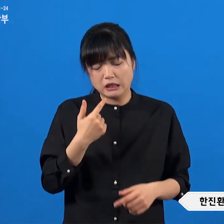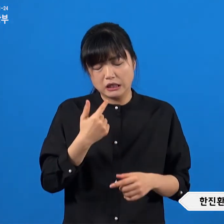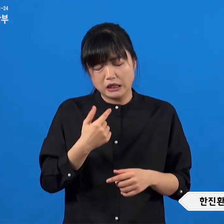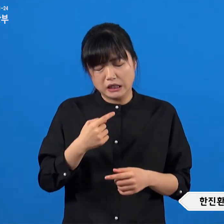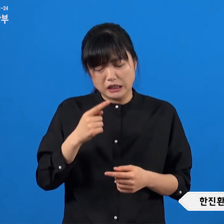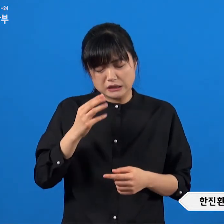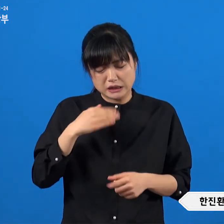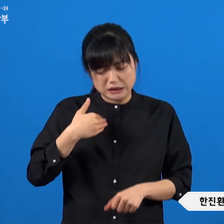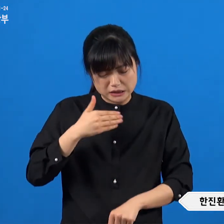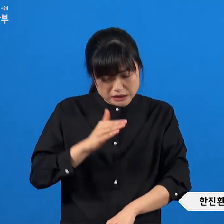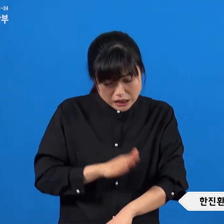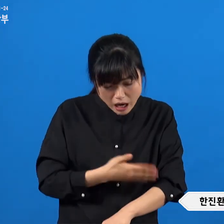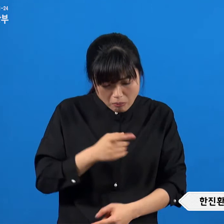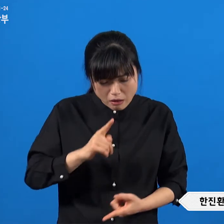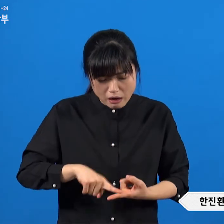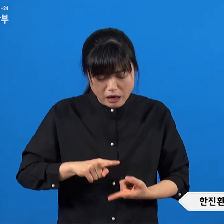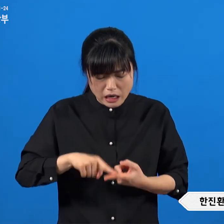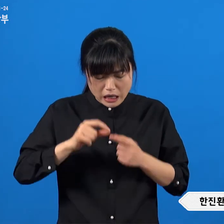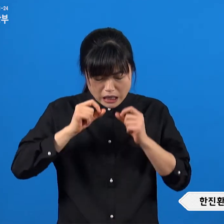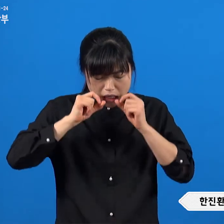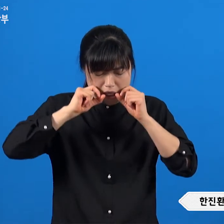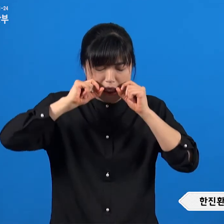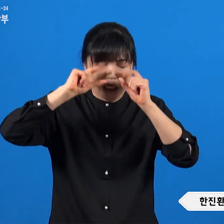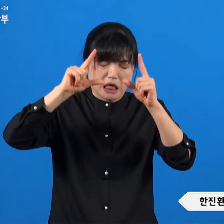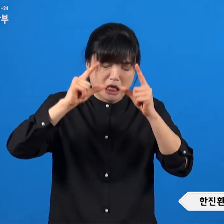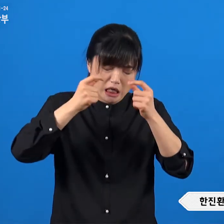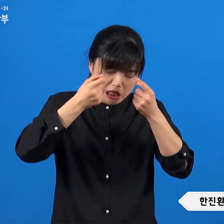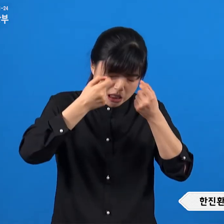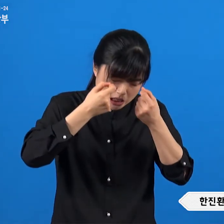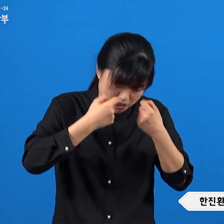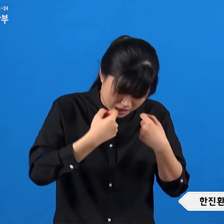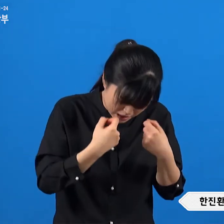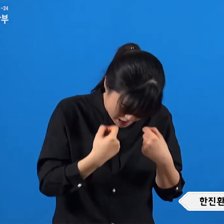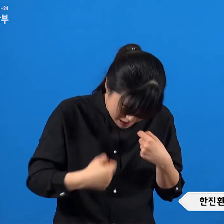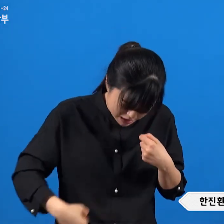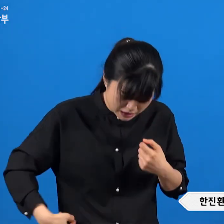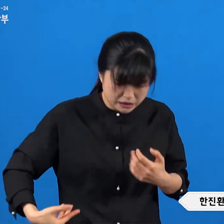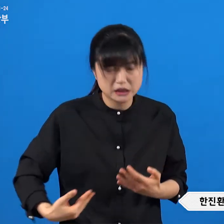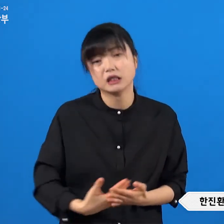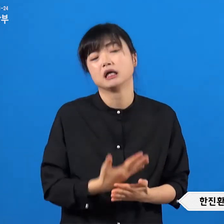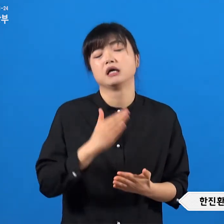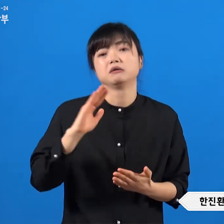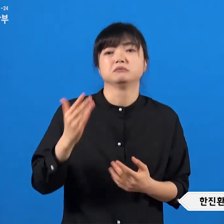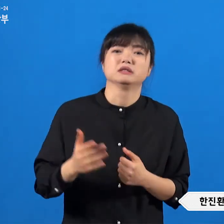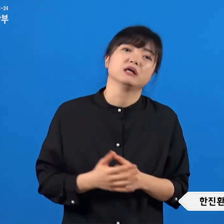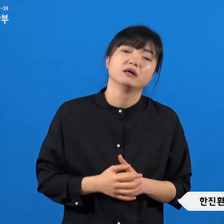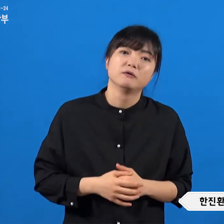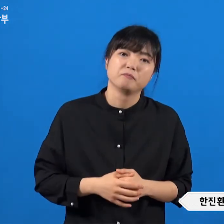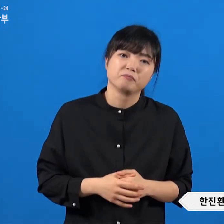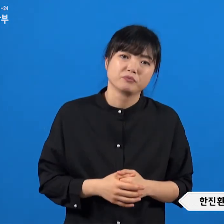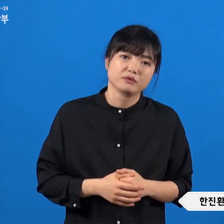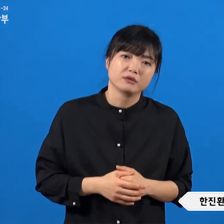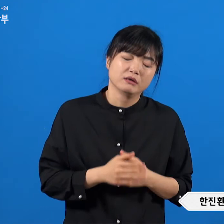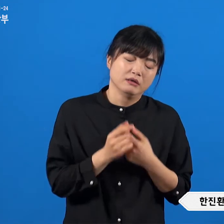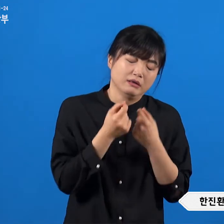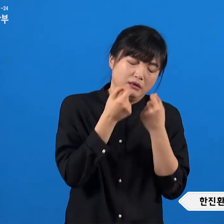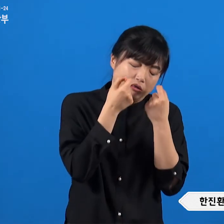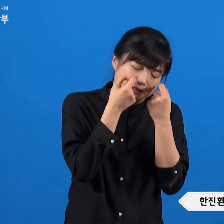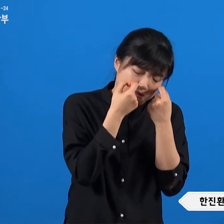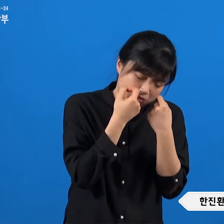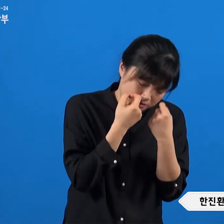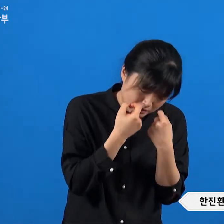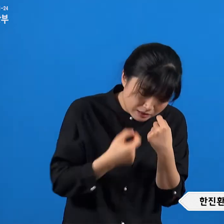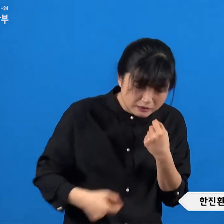자기의 모습이 보이는데, 그래서 자기의 어리석음을 회개합니다. 줄줄이 눈물을 흘리면서 회개를